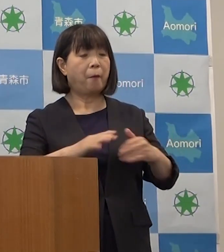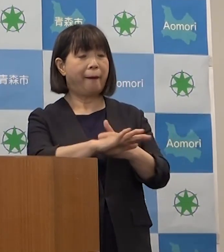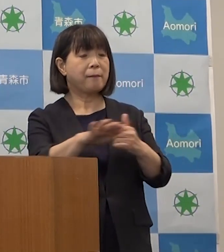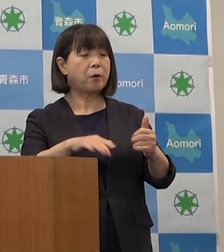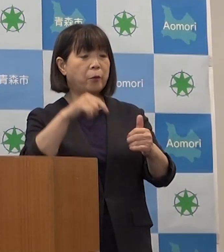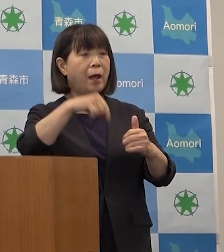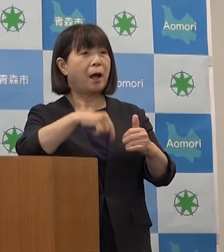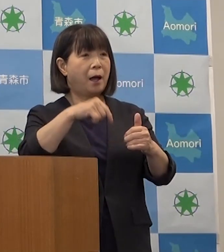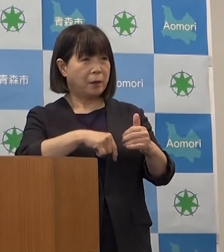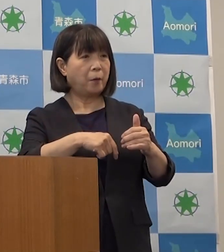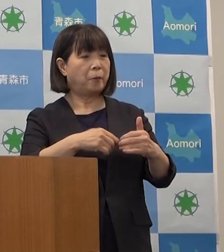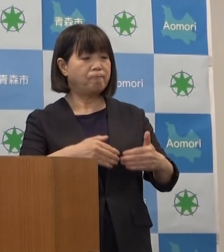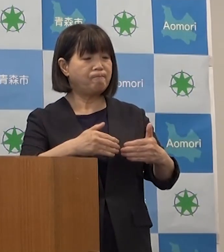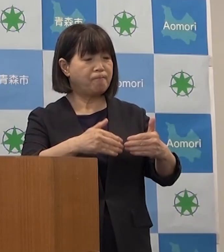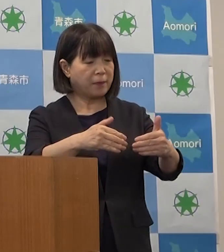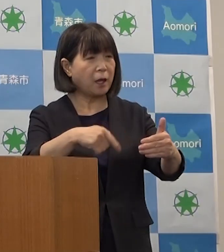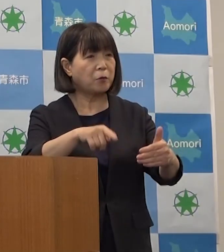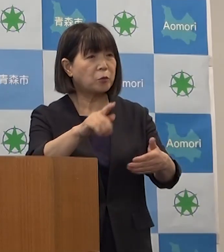ので、